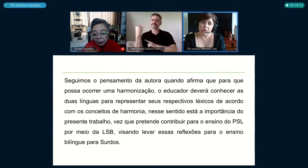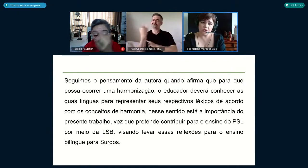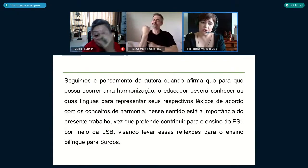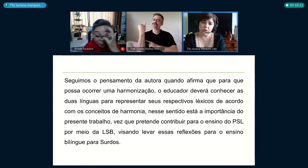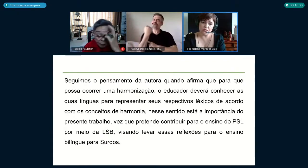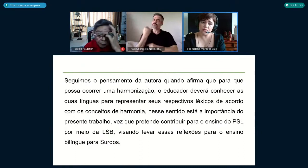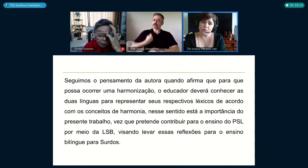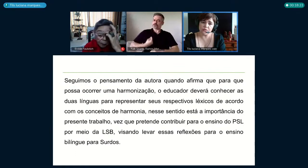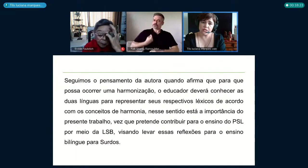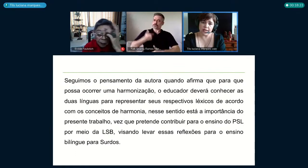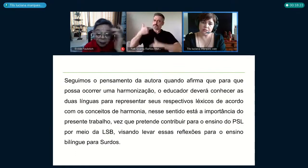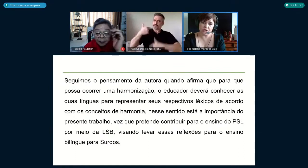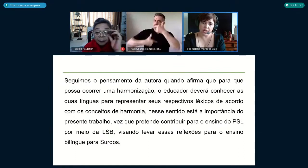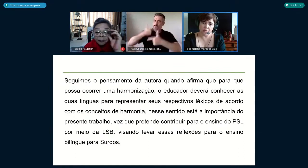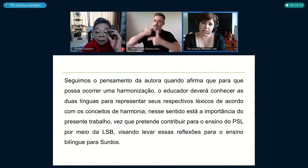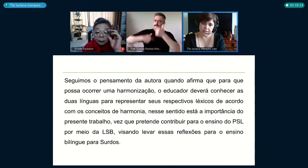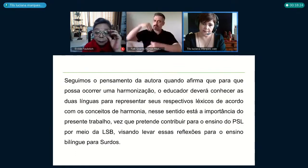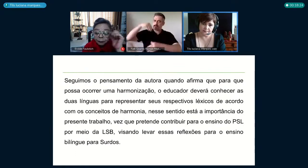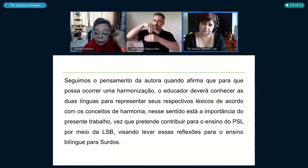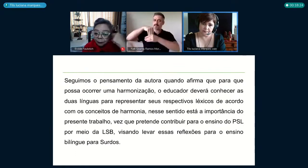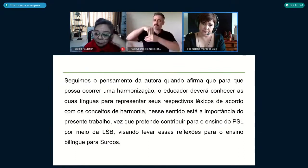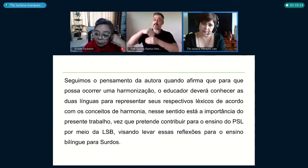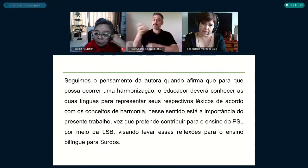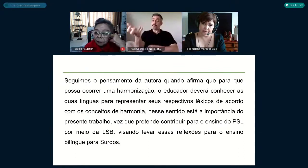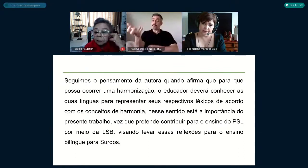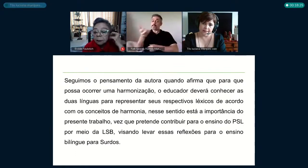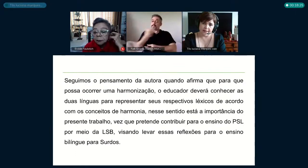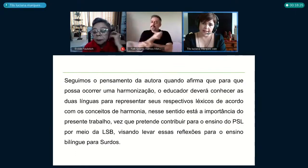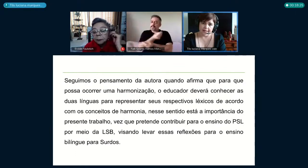de acordo com os conceitos de harmonia.